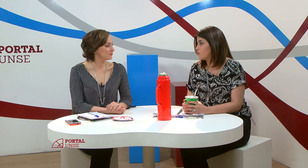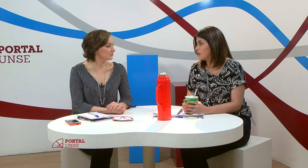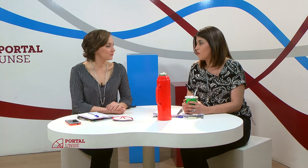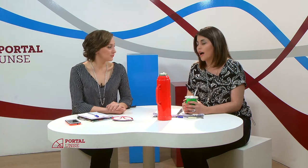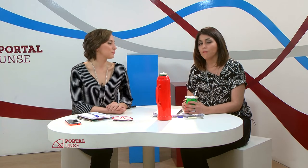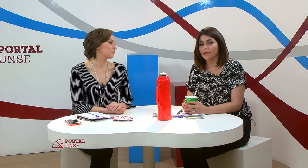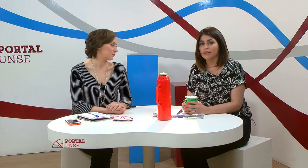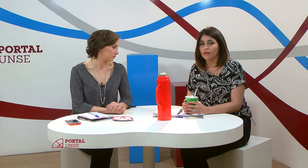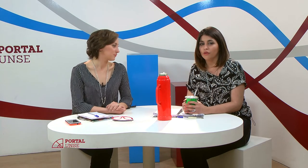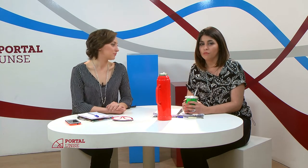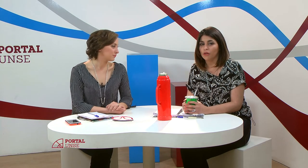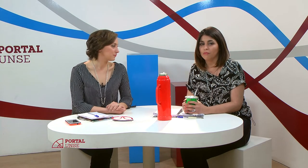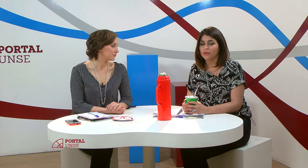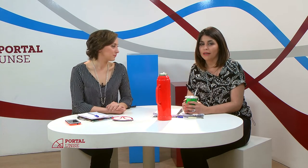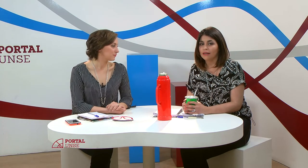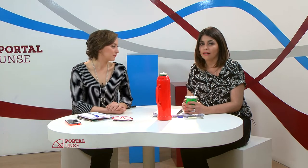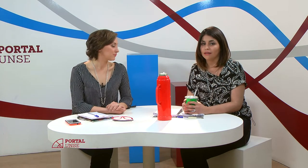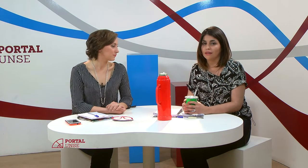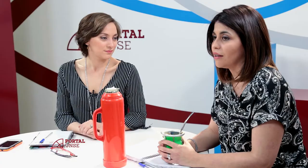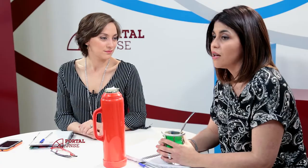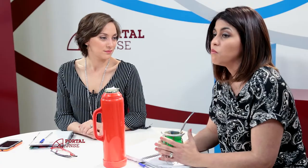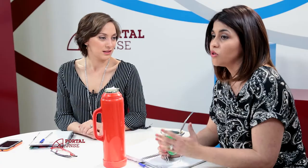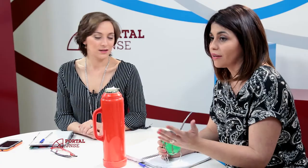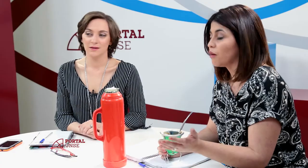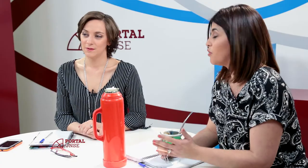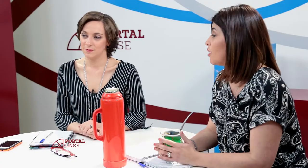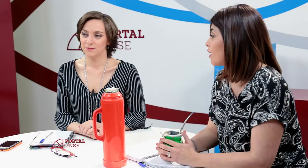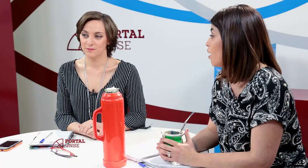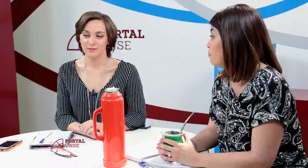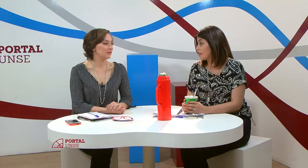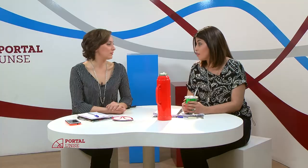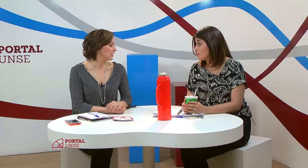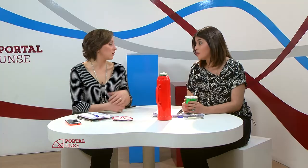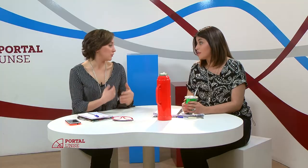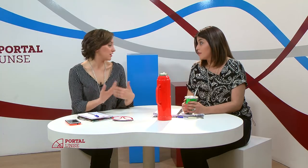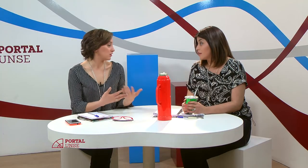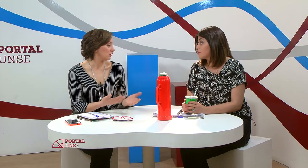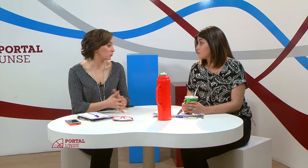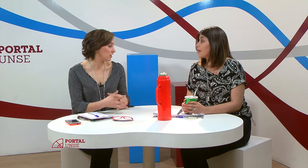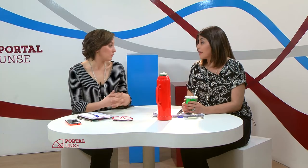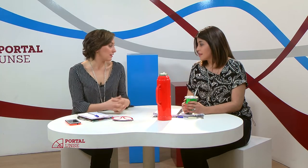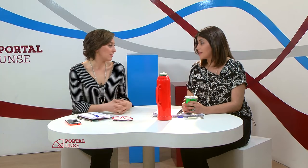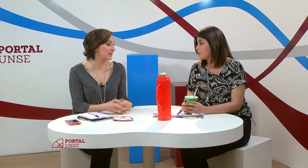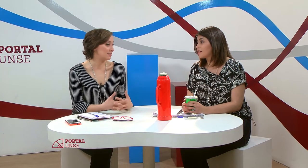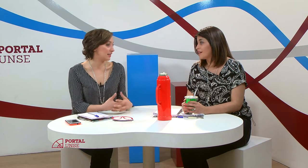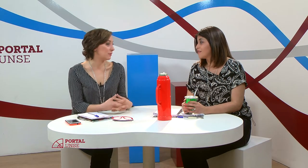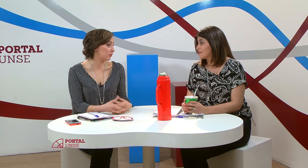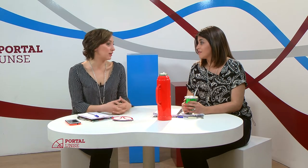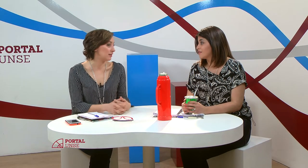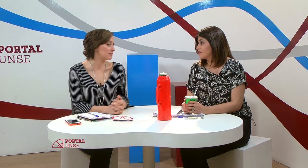Público aprendiendo y por implementar muchas de estas cuestiones que nos han pedido. De la comunicación inclusiva que están exigidas por la Ley de Servicios